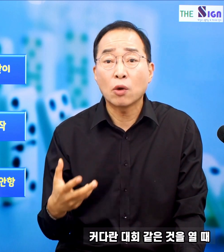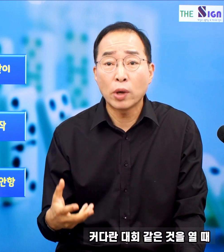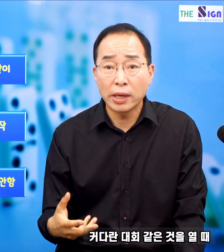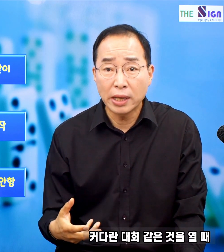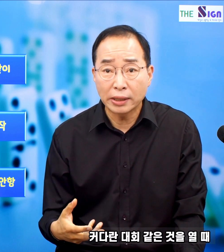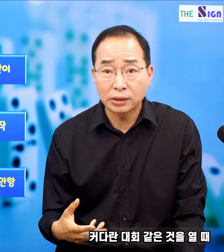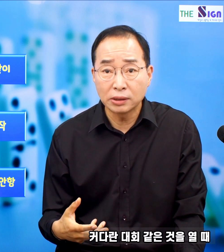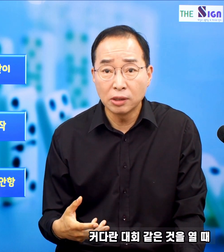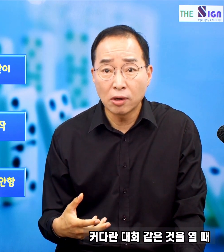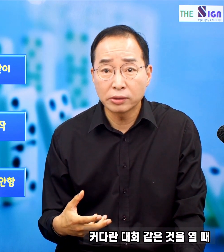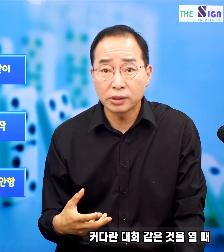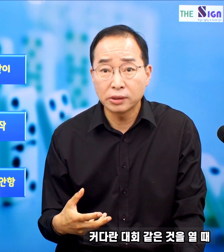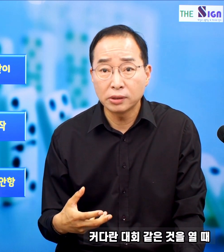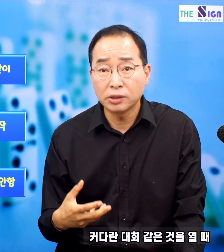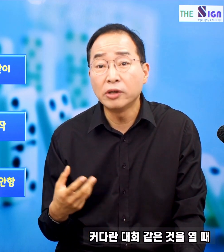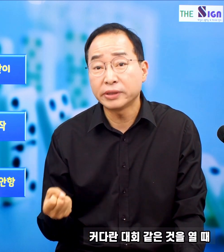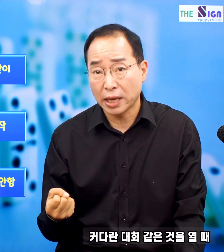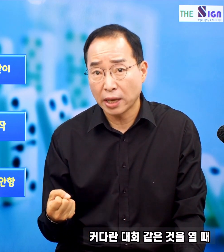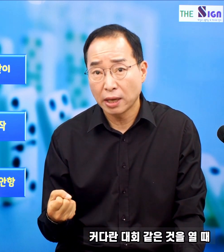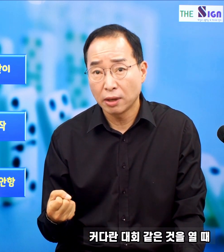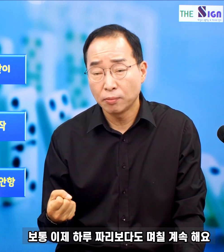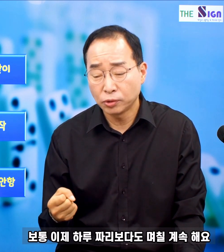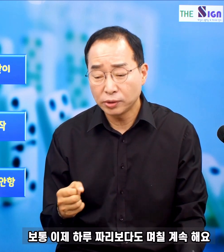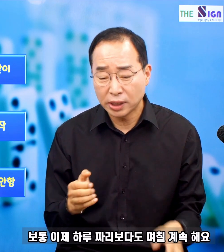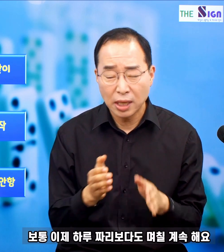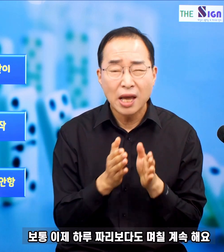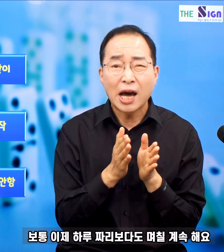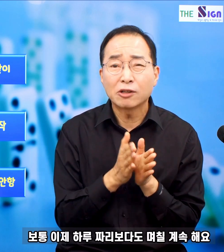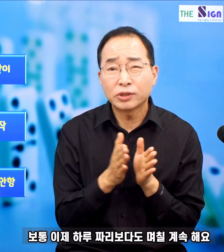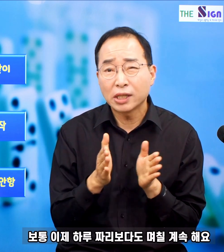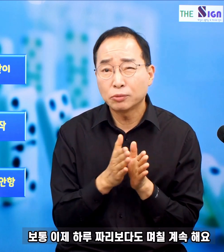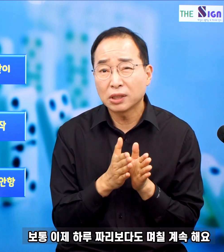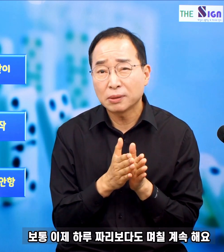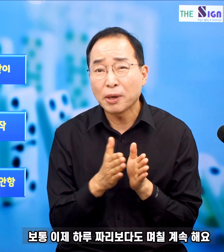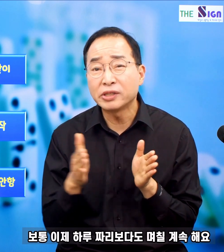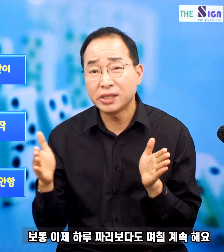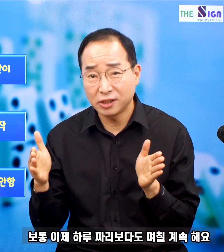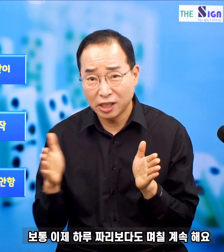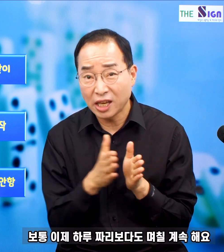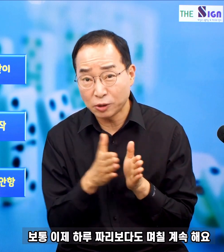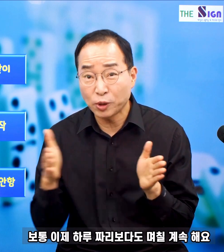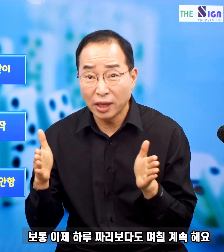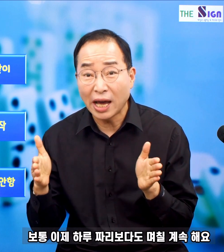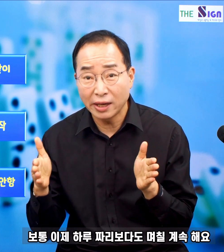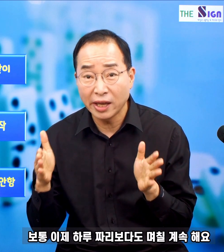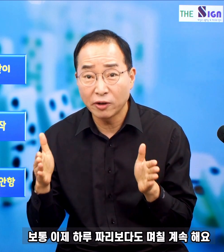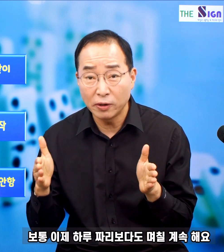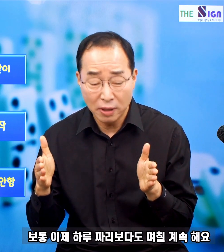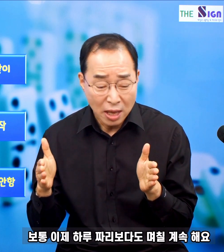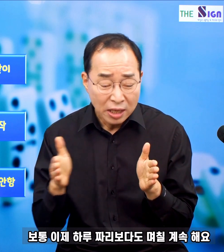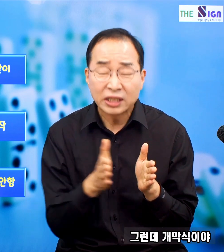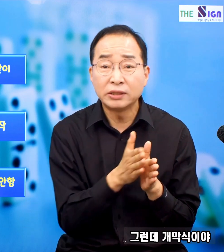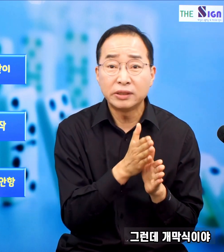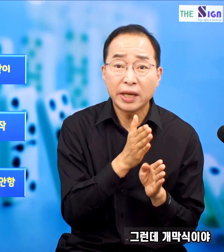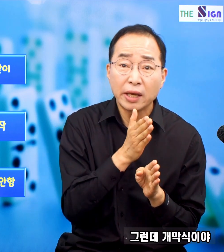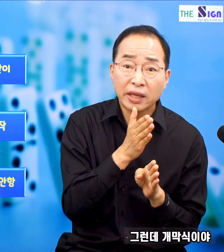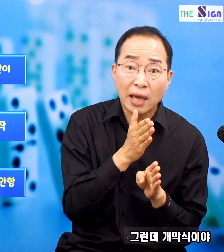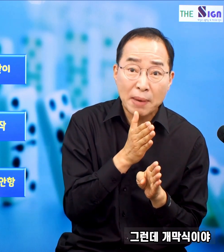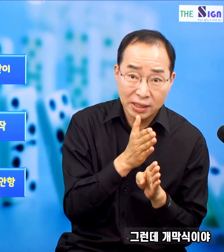대회 같은 것을 열 때 보통 이제 하루짜리보다 이제 며칠 이렇게 계속 해요. 근데